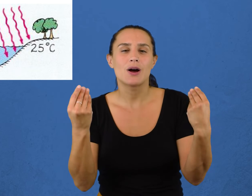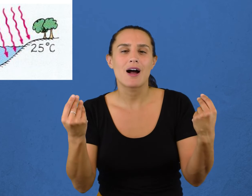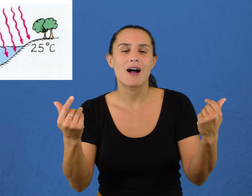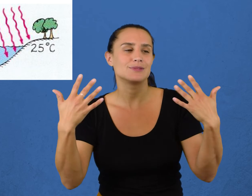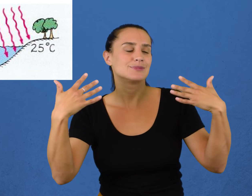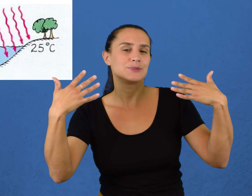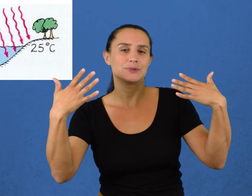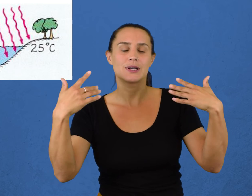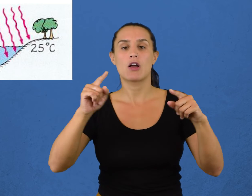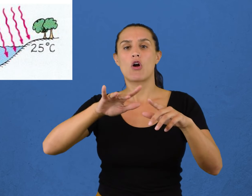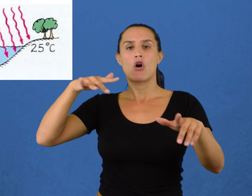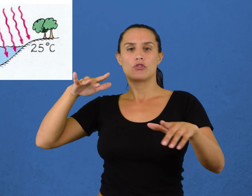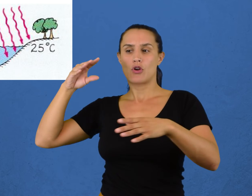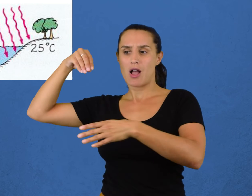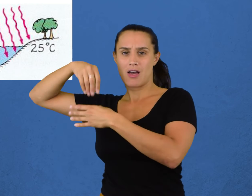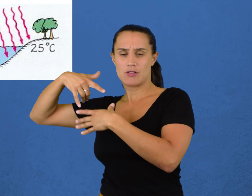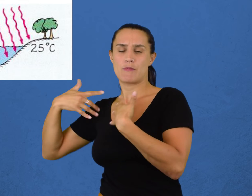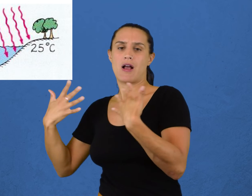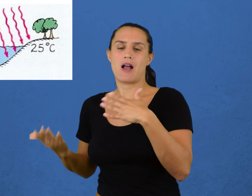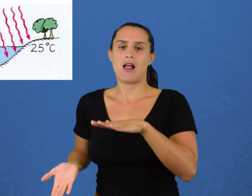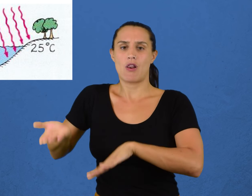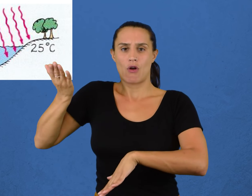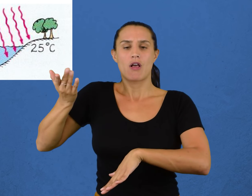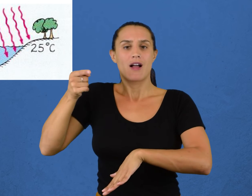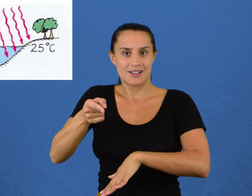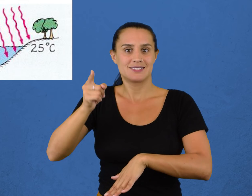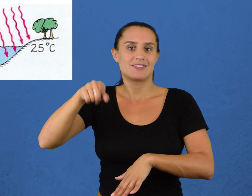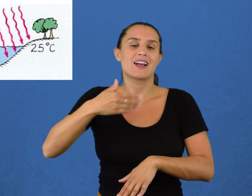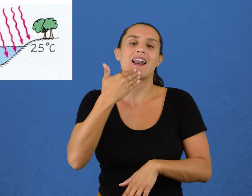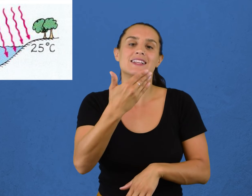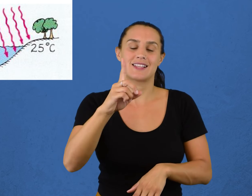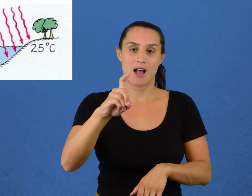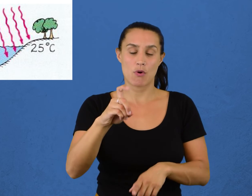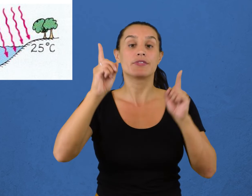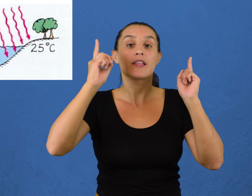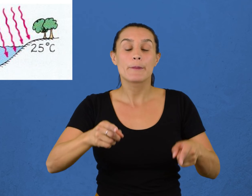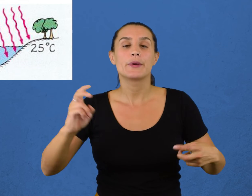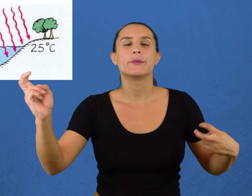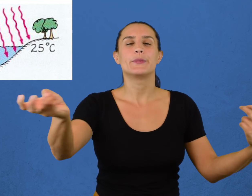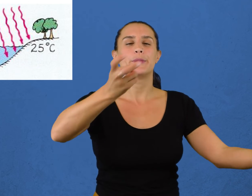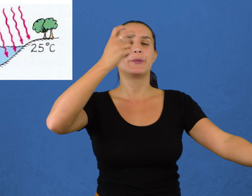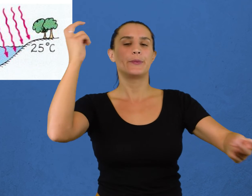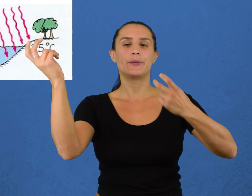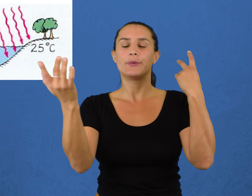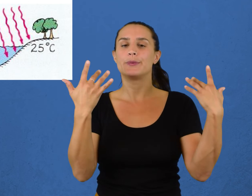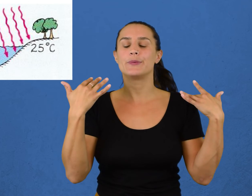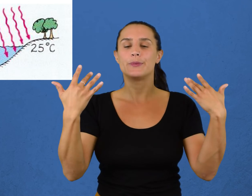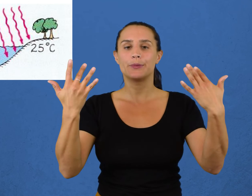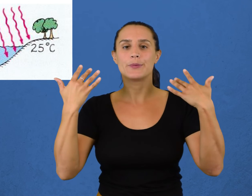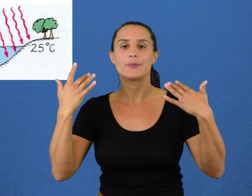zonas de interior. Su efecto también se puede ver en las brisas marinas, que durante el día se calienta más el